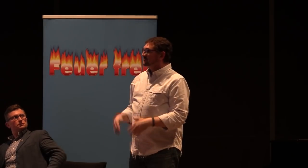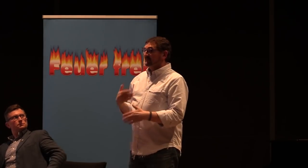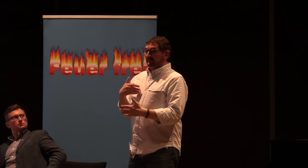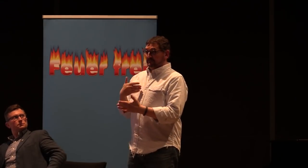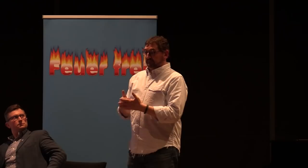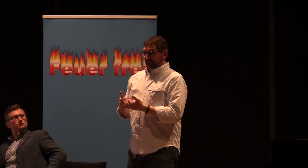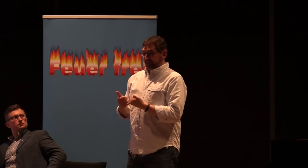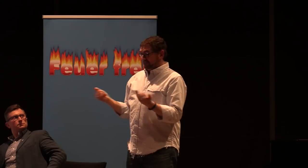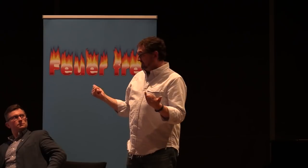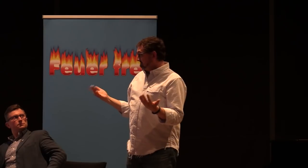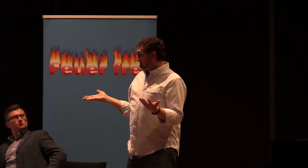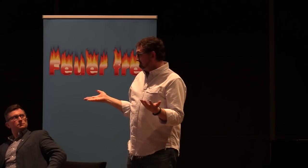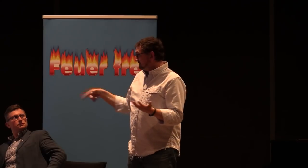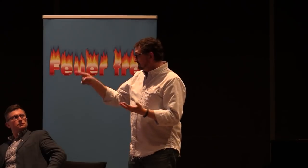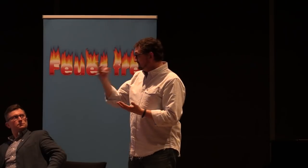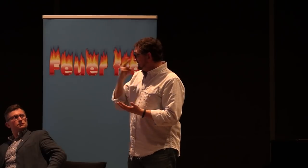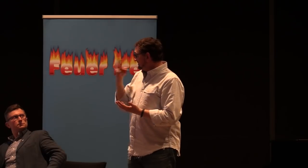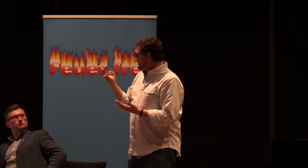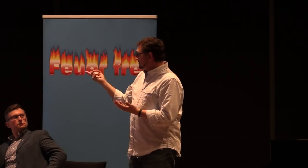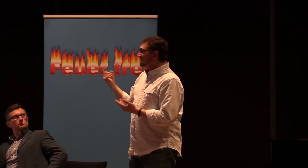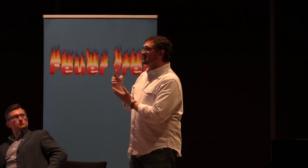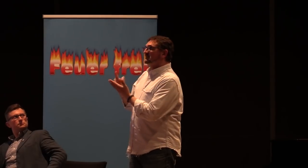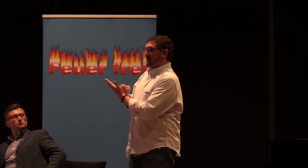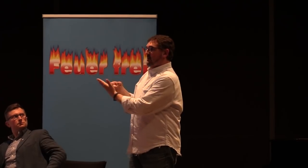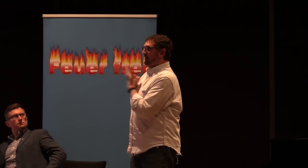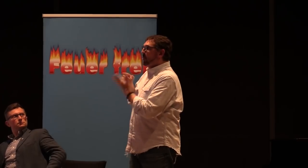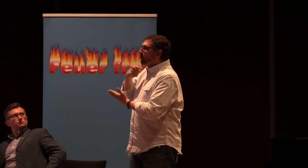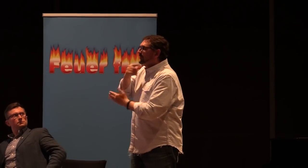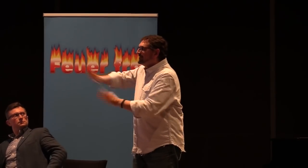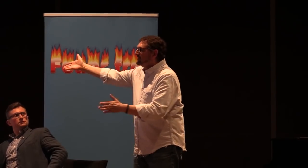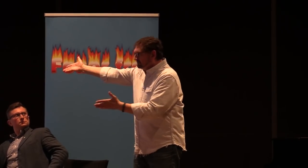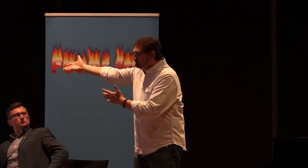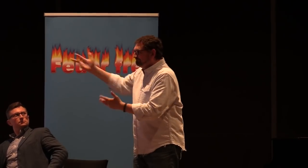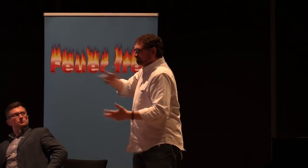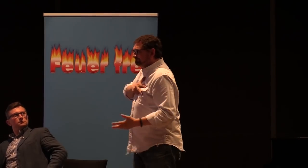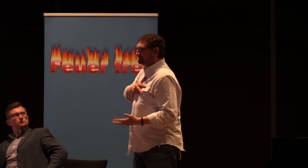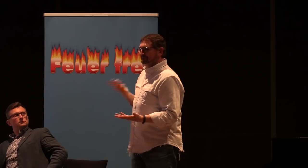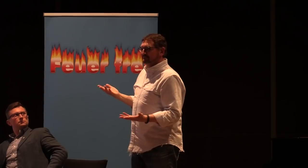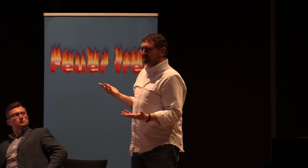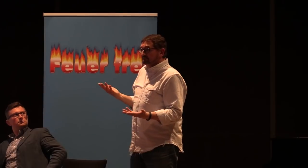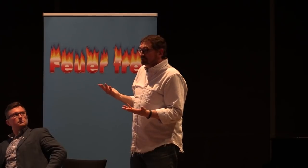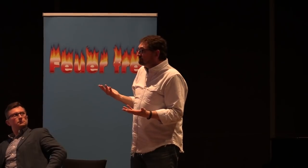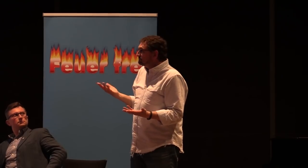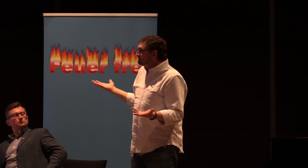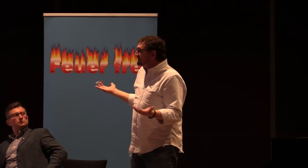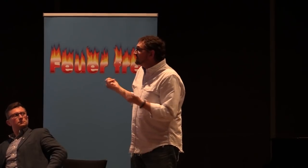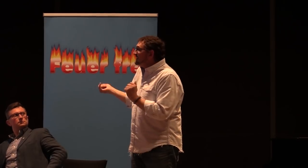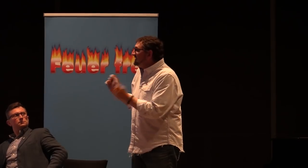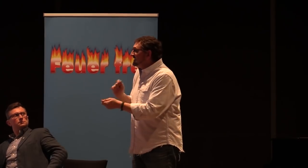schon. Und da überlege ich immer noch, wie kann man da gegensteuern? Also es sind Zahlen, Zahlen lügen nicht, das ist die Realität, die